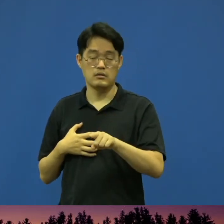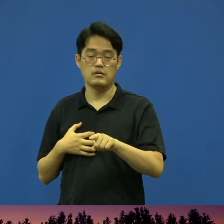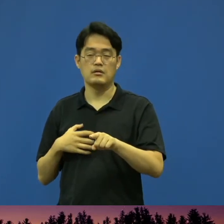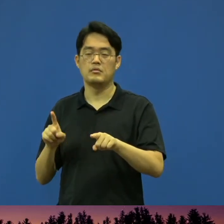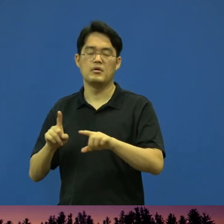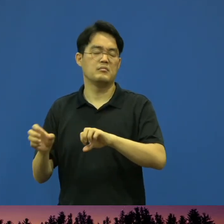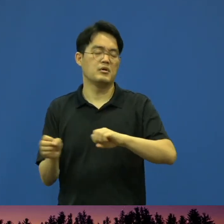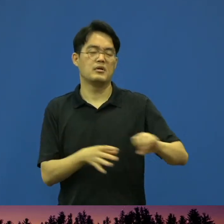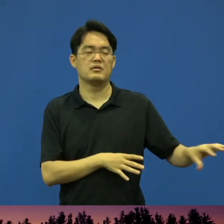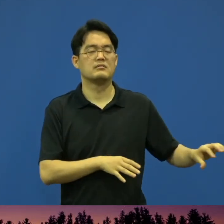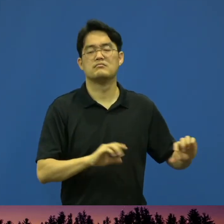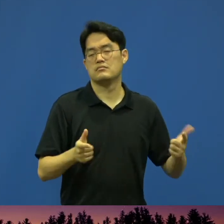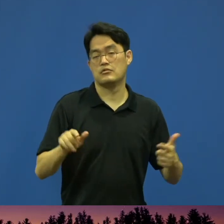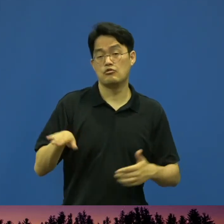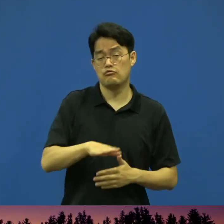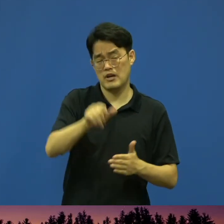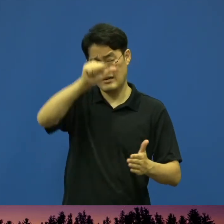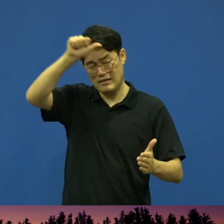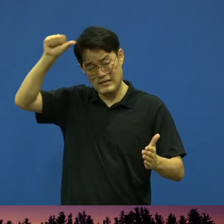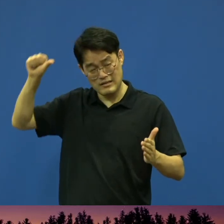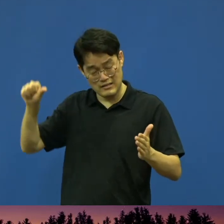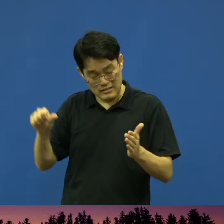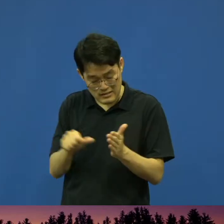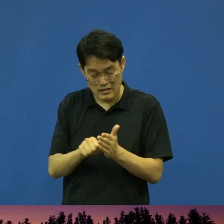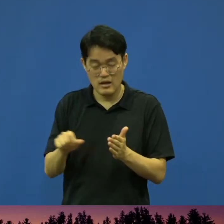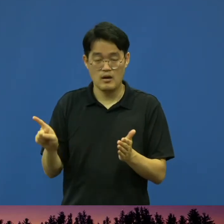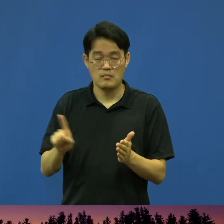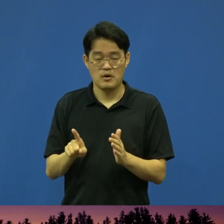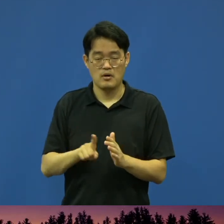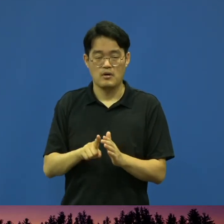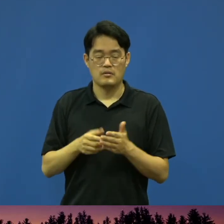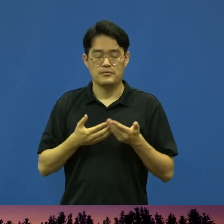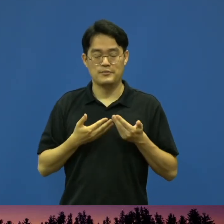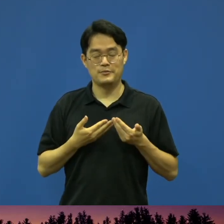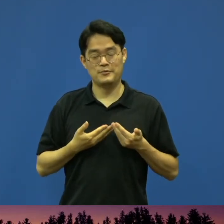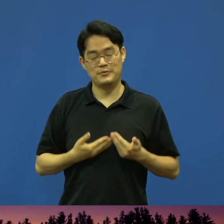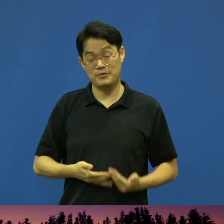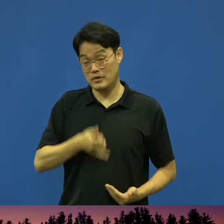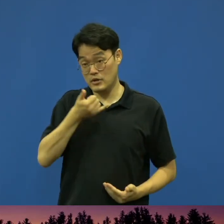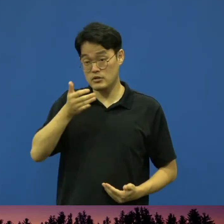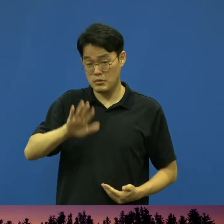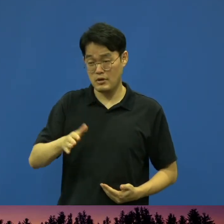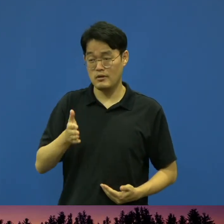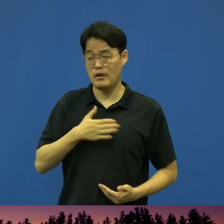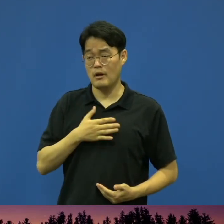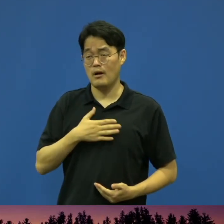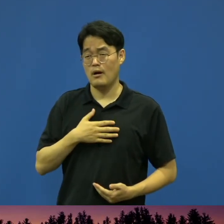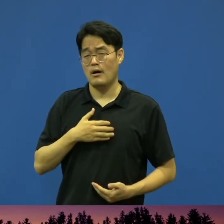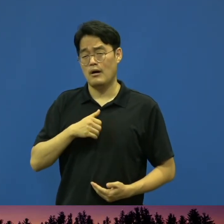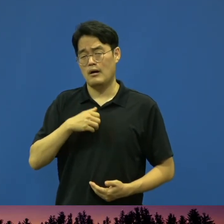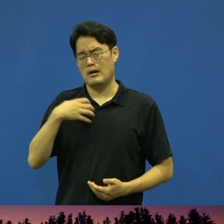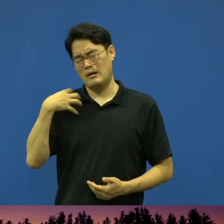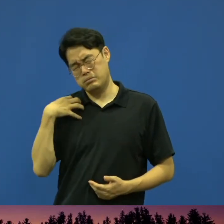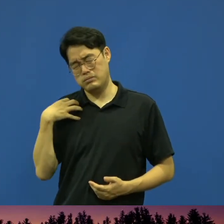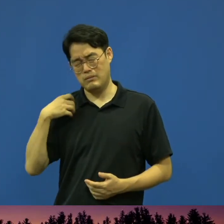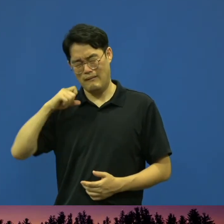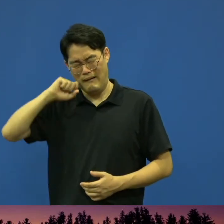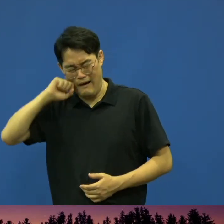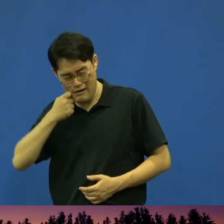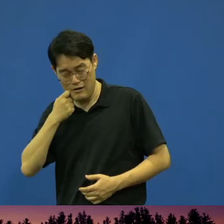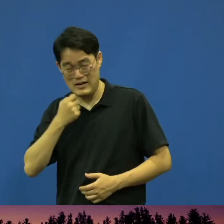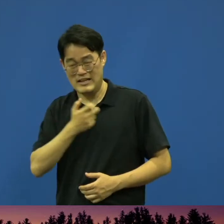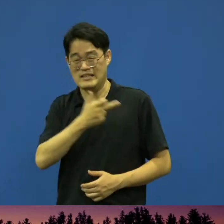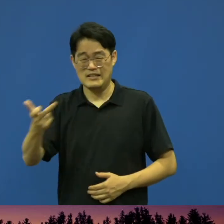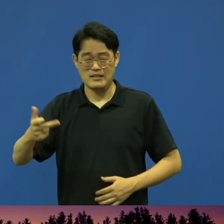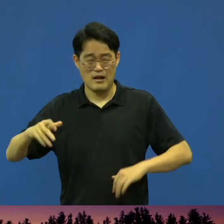우리 인생 가운데 잔잔한 바람도 불어오지만 내가 견딜 수 없는 인생의 광풍이 밀어닥친다면 그것 또한 버릴 것이